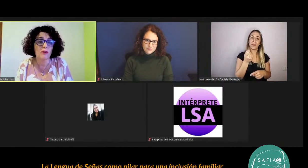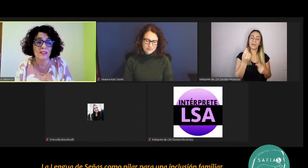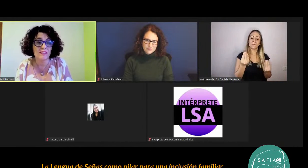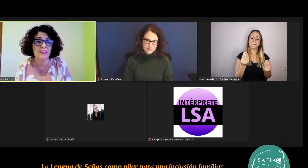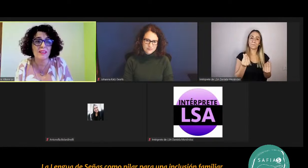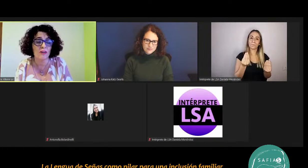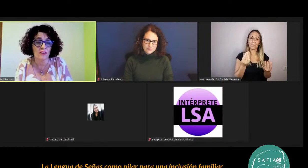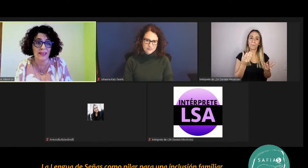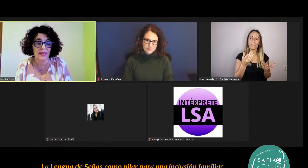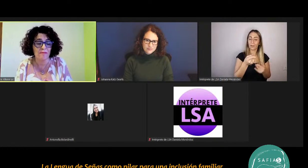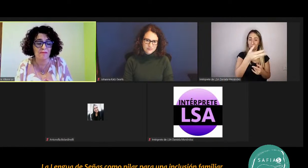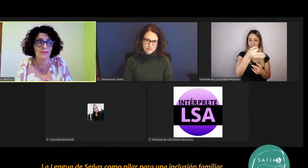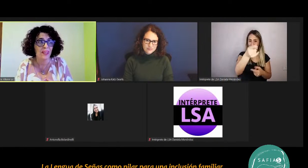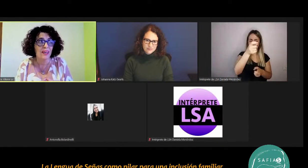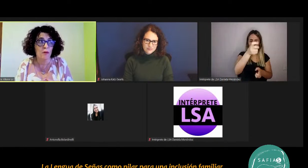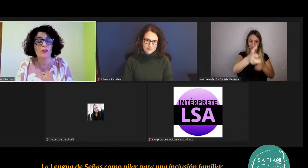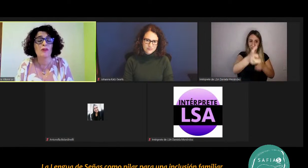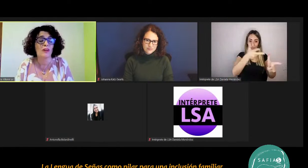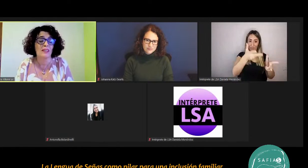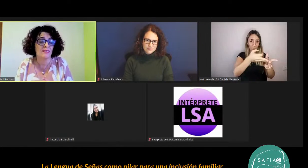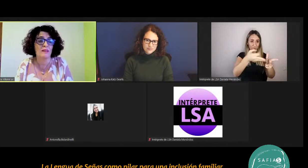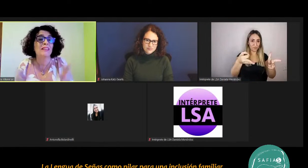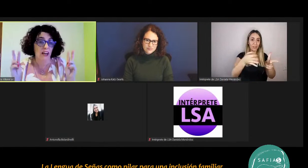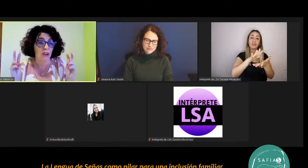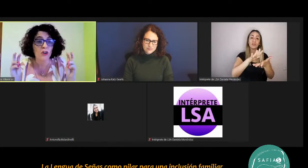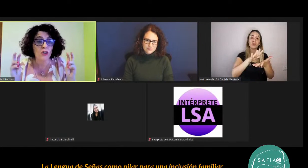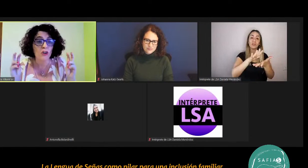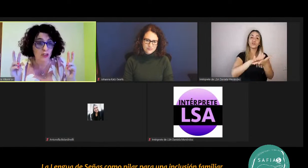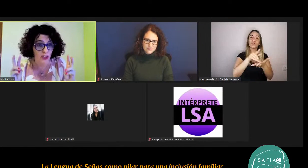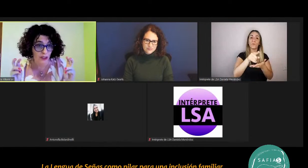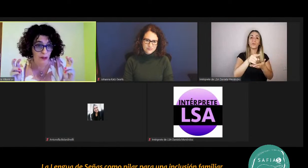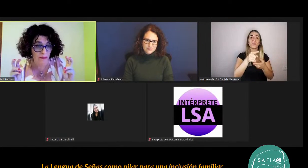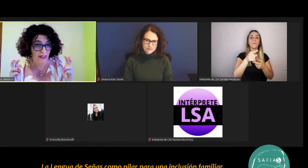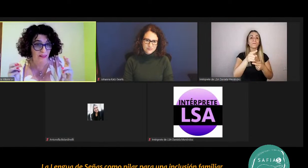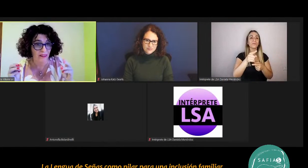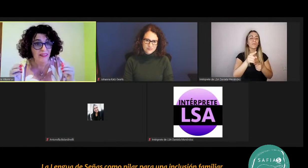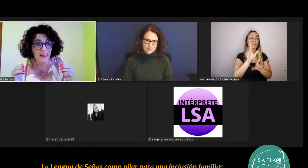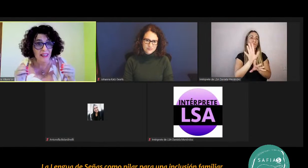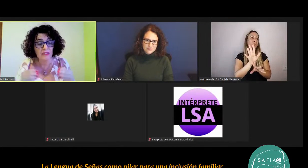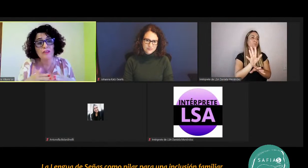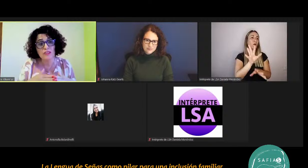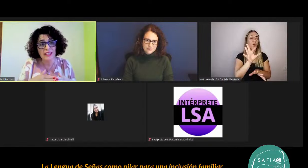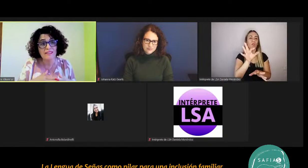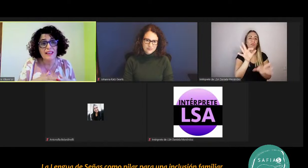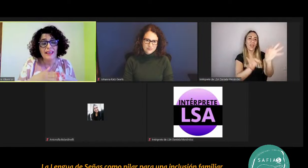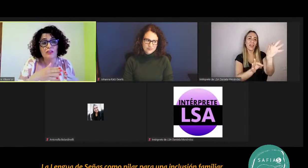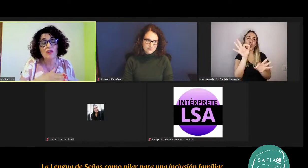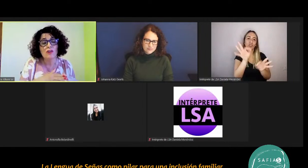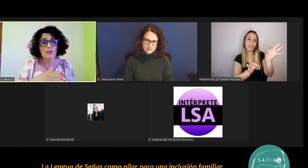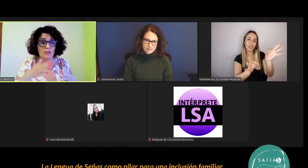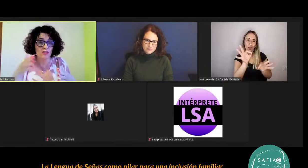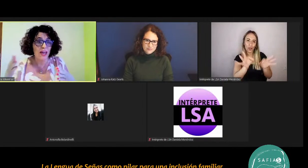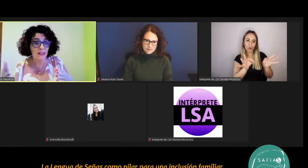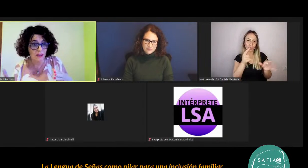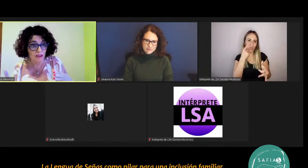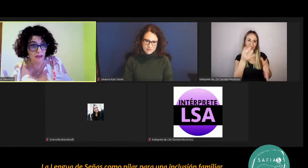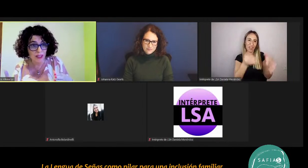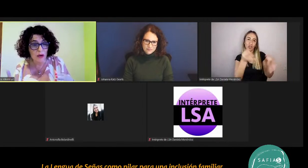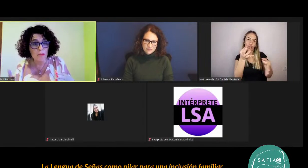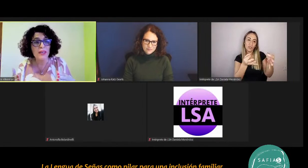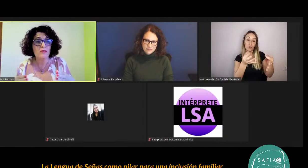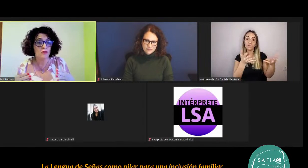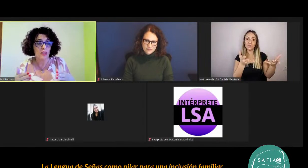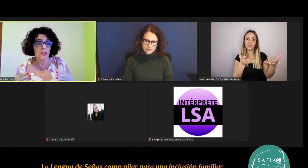aquello que vos decís de los, como lo que se llaman diagnósticos también, ¿no? Entonces, en todos esos